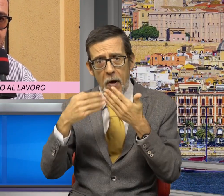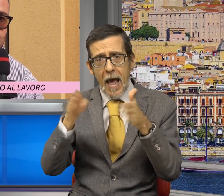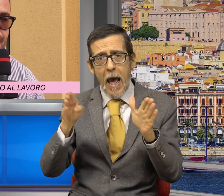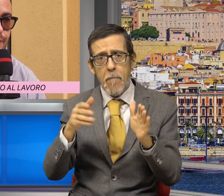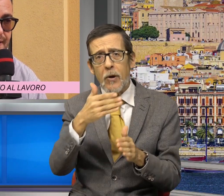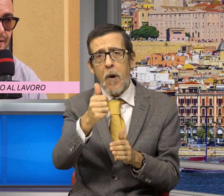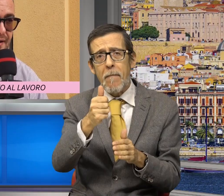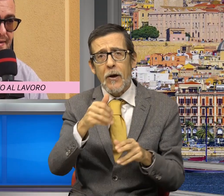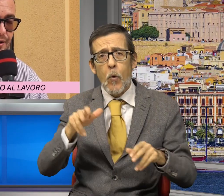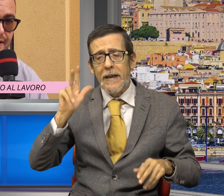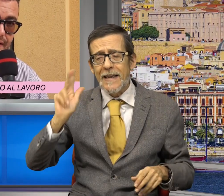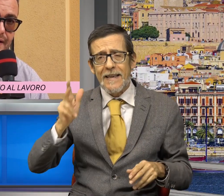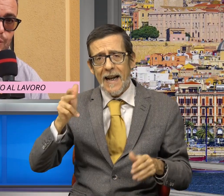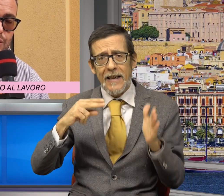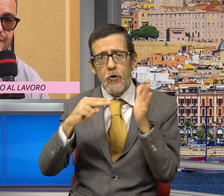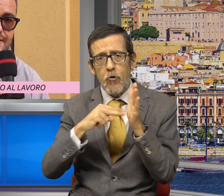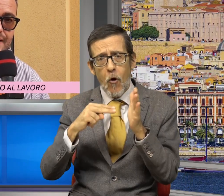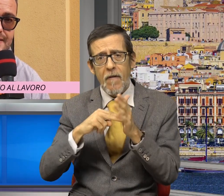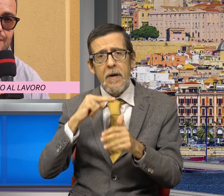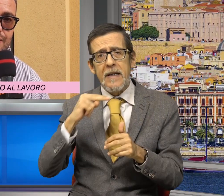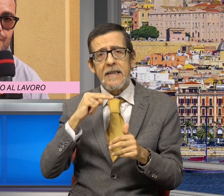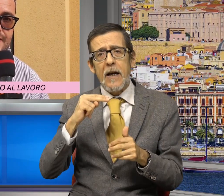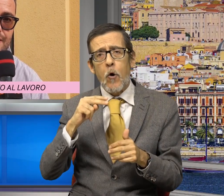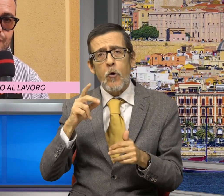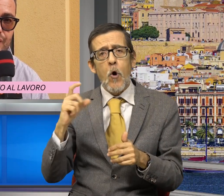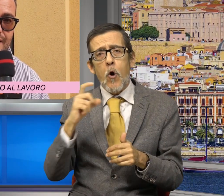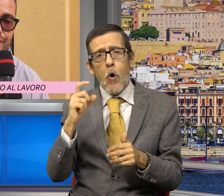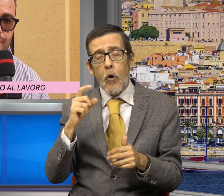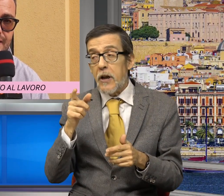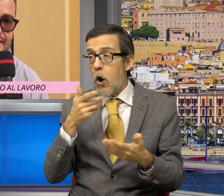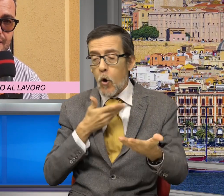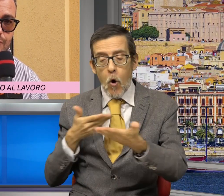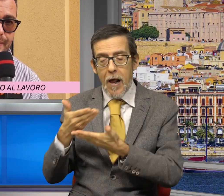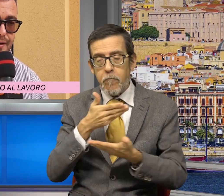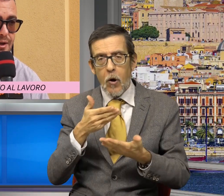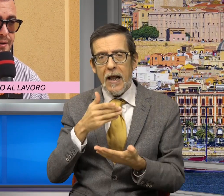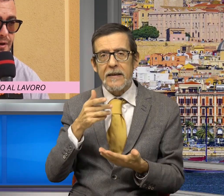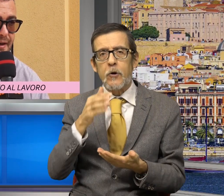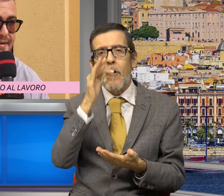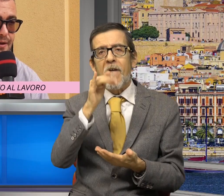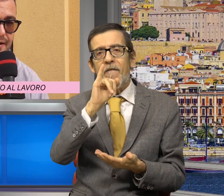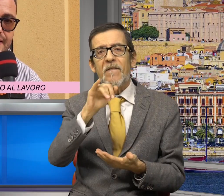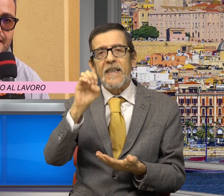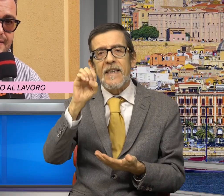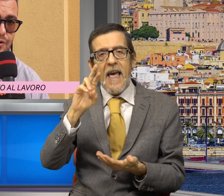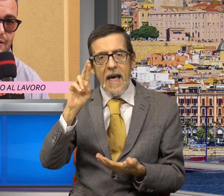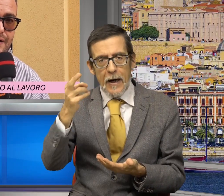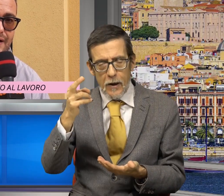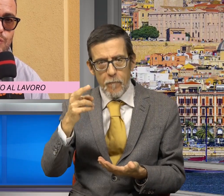mostra Sguardi Plurali, la seconda edizione, è un contest organizzato in collaborazione con FIERI, il Forum Internazionale Europeo di Ricerche sull'Immigrazione, e sono